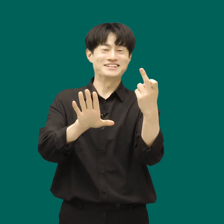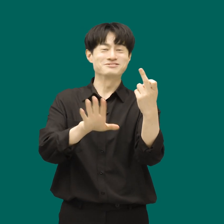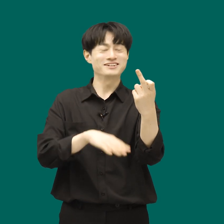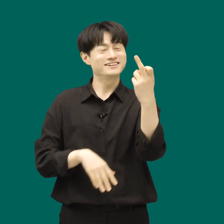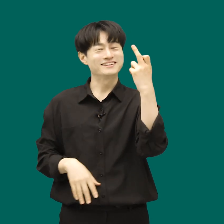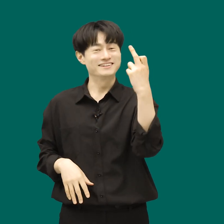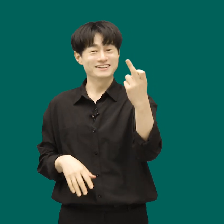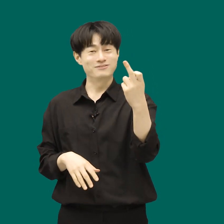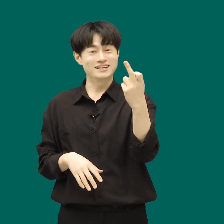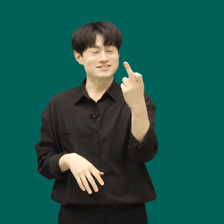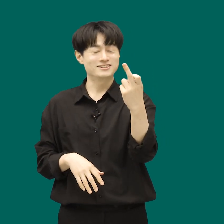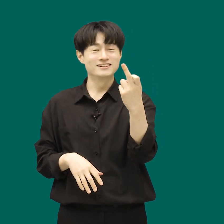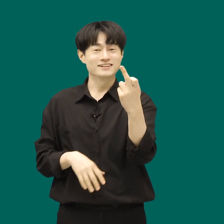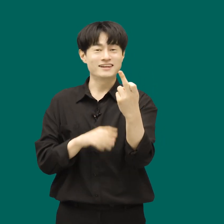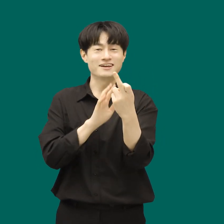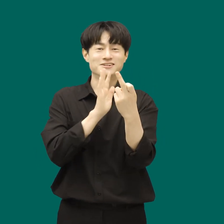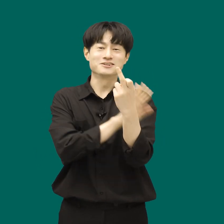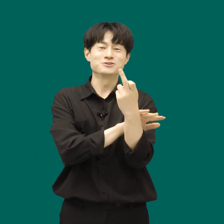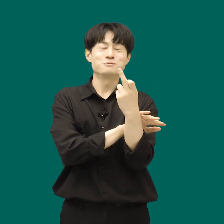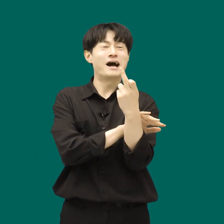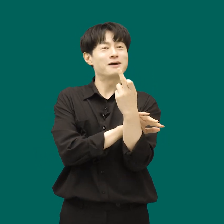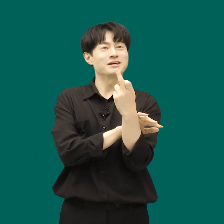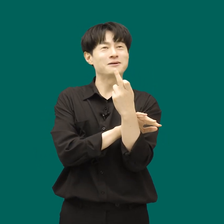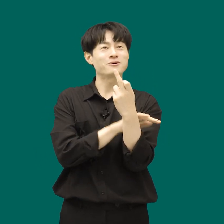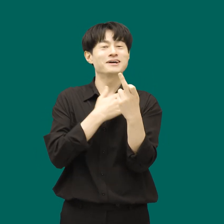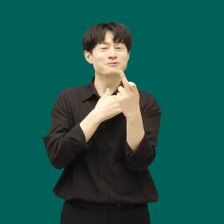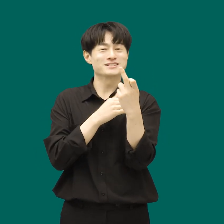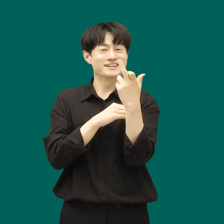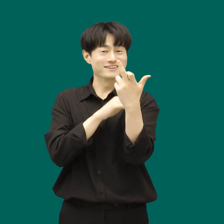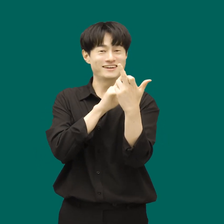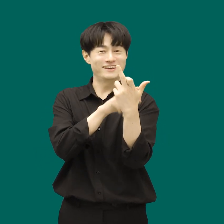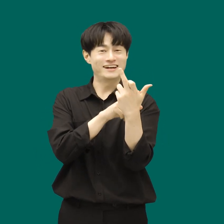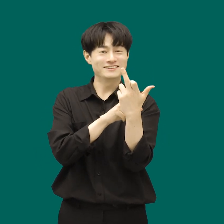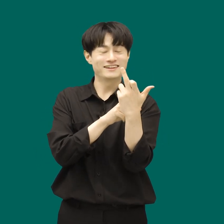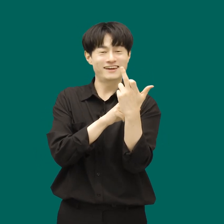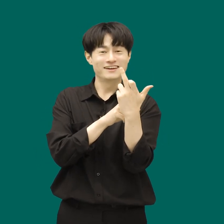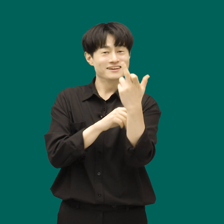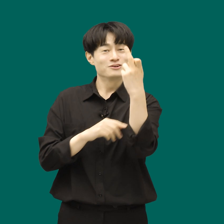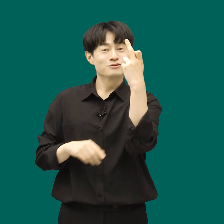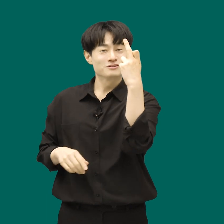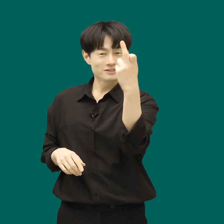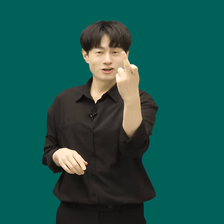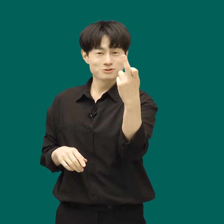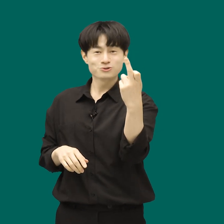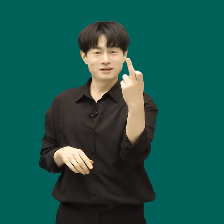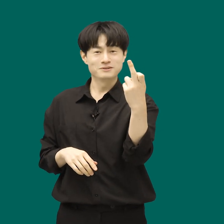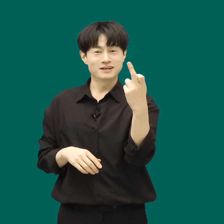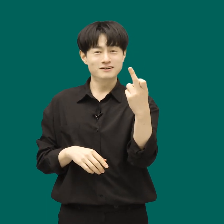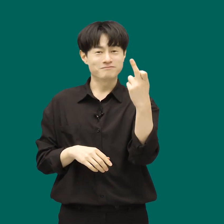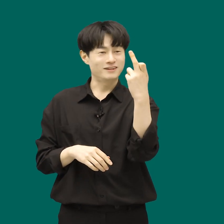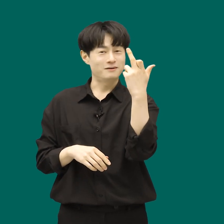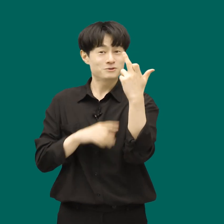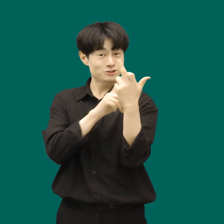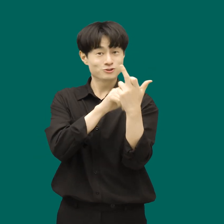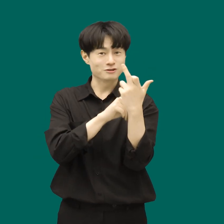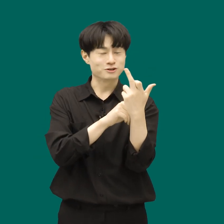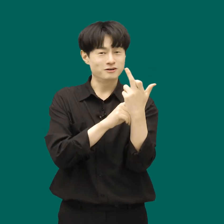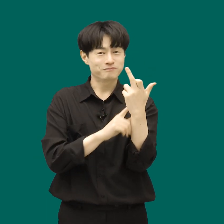아니고요. 이렇게 나온다 했죠. 근데 저는 좀 마음이 편하고자 이렇게 하는데 접으셔도 됩니다. 네. 피셔도 되고요.